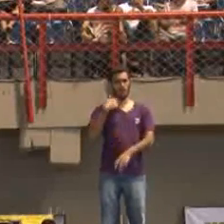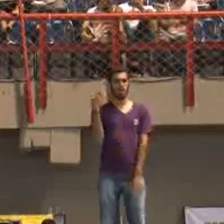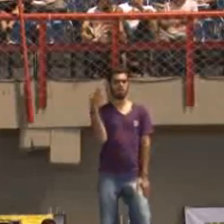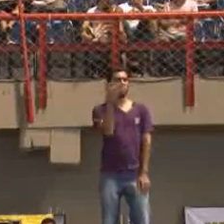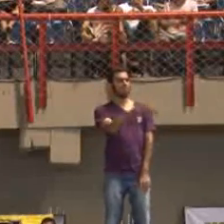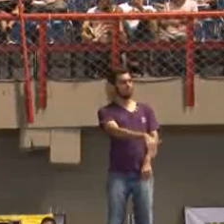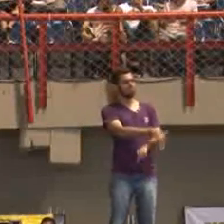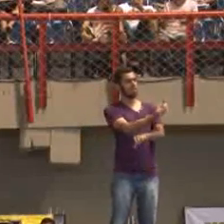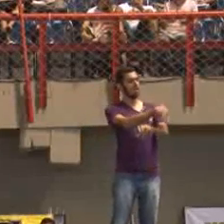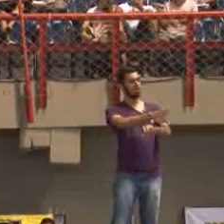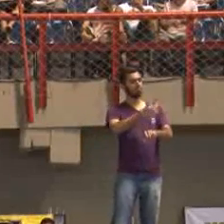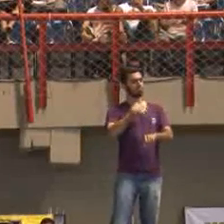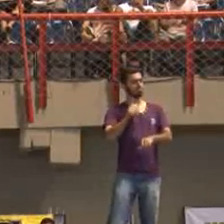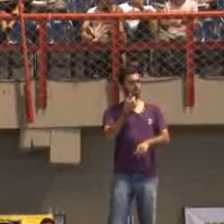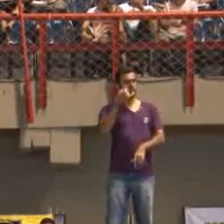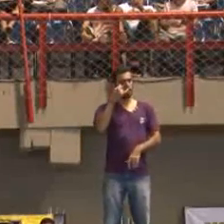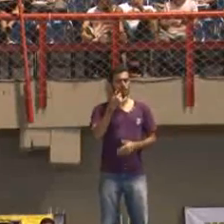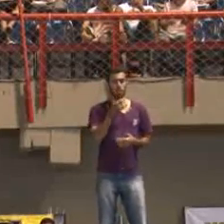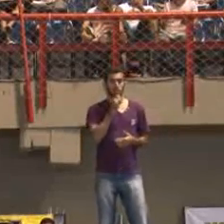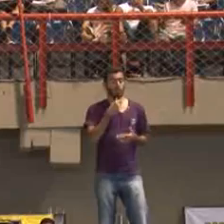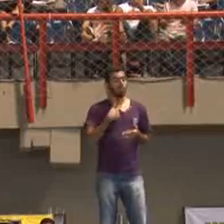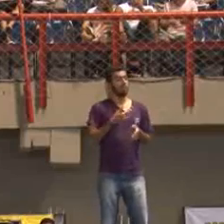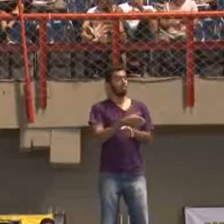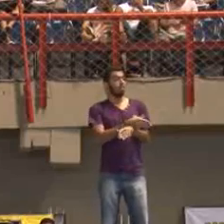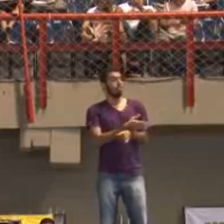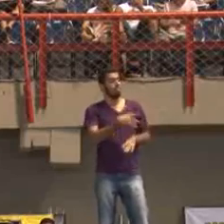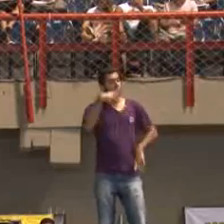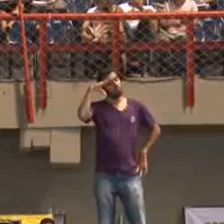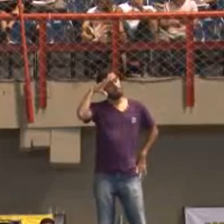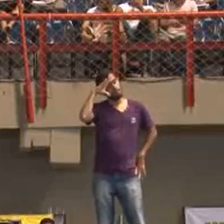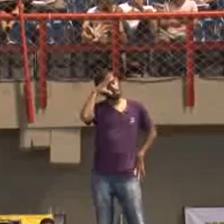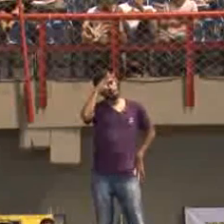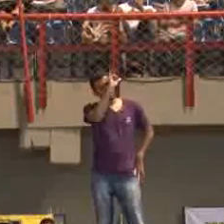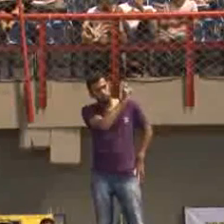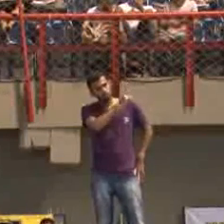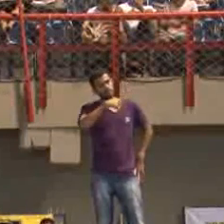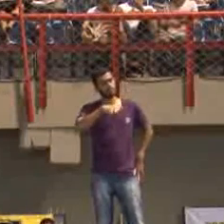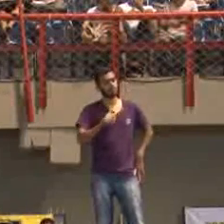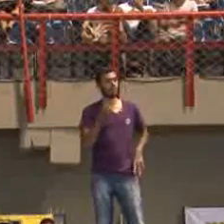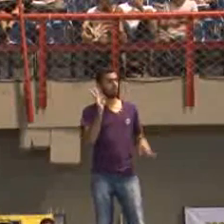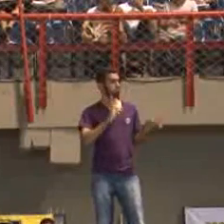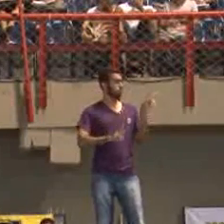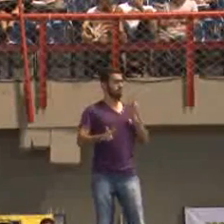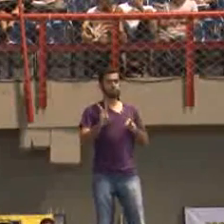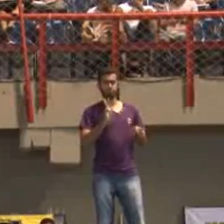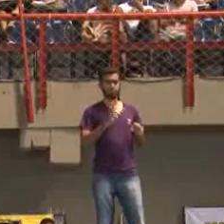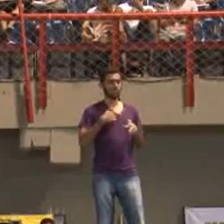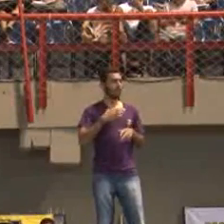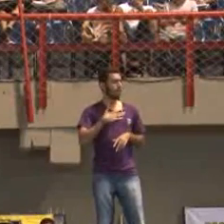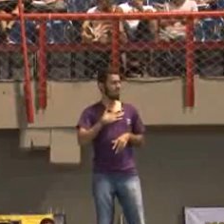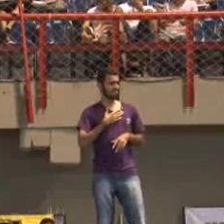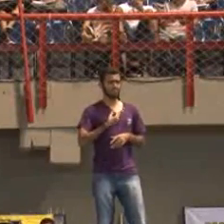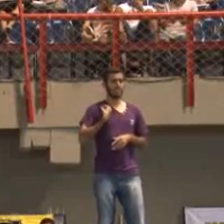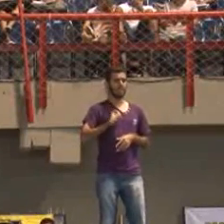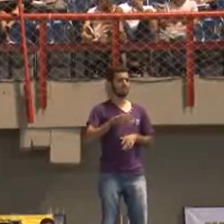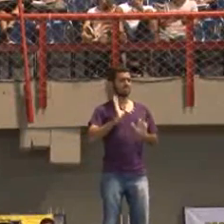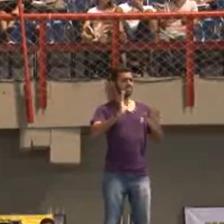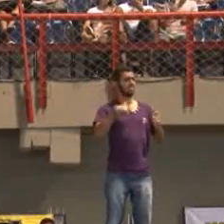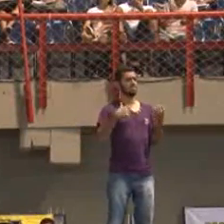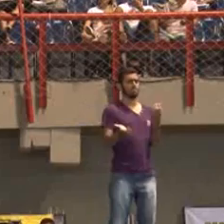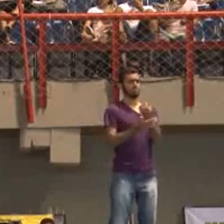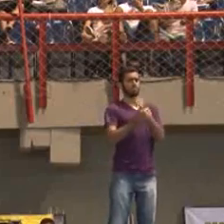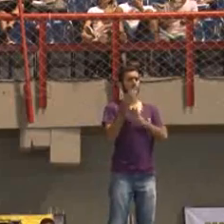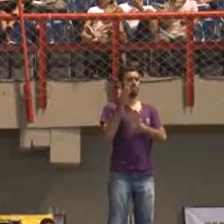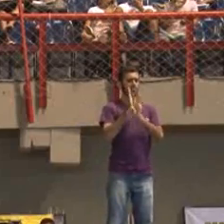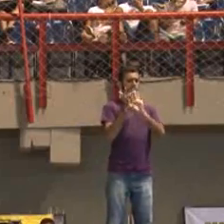me precaver, sem ficar atenta, sem prestar atenção ao meu redor, porque Jesus Cristo vai me proteger? Será que é